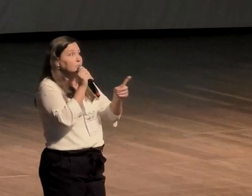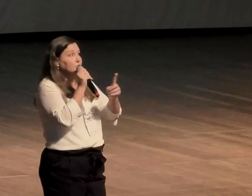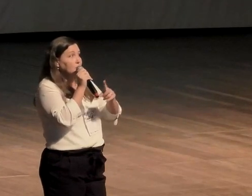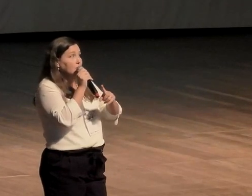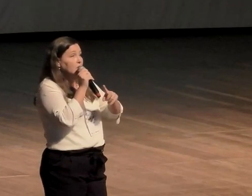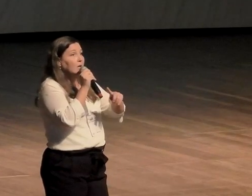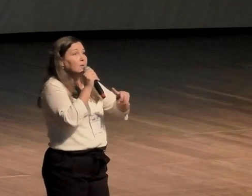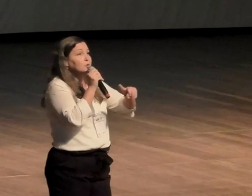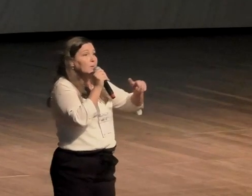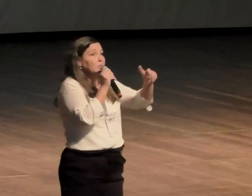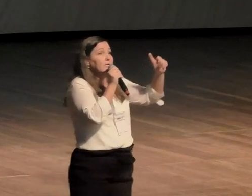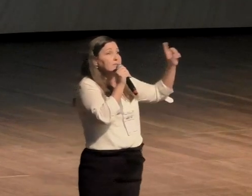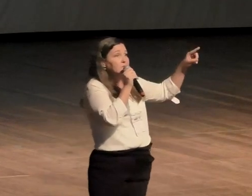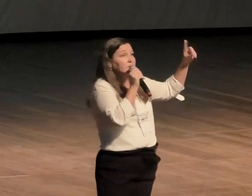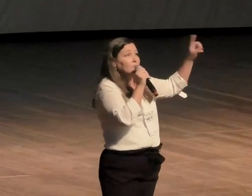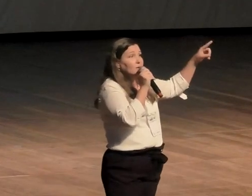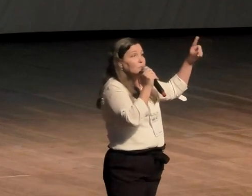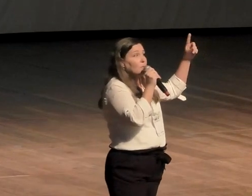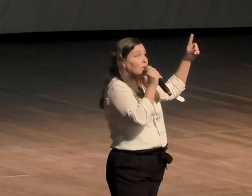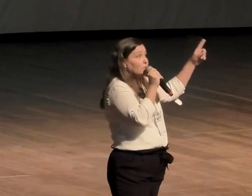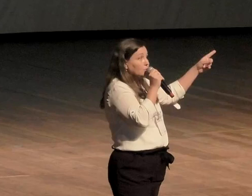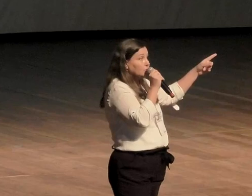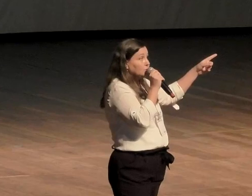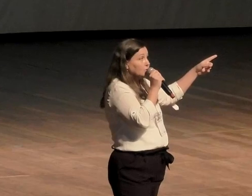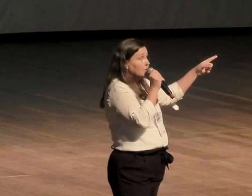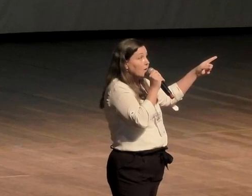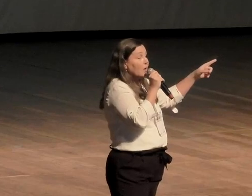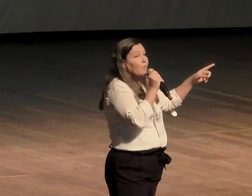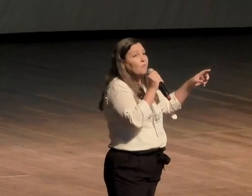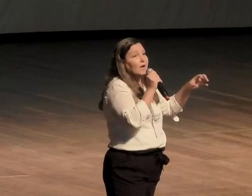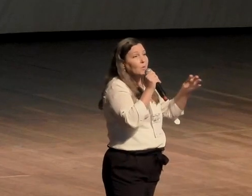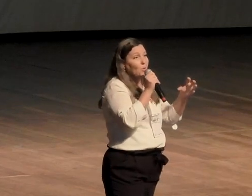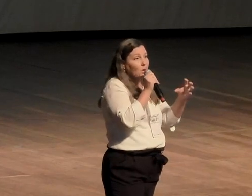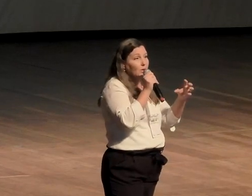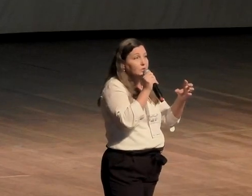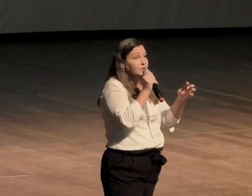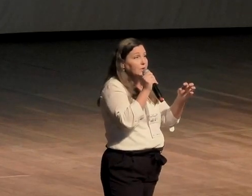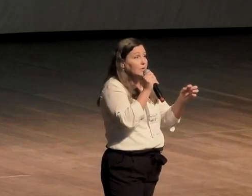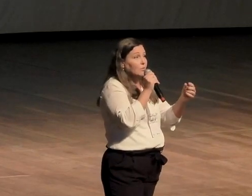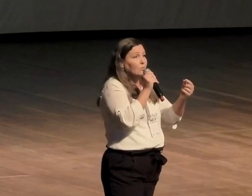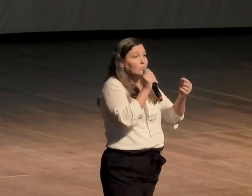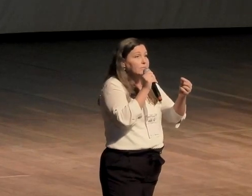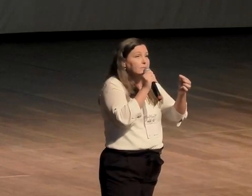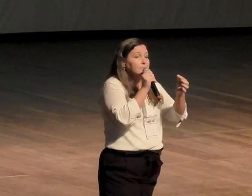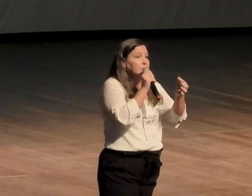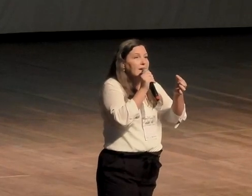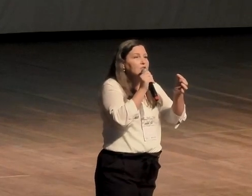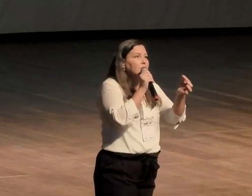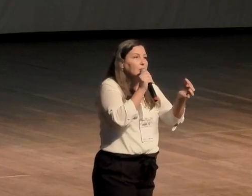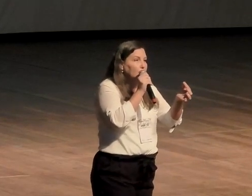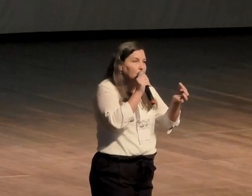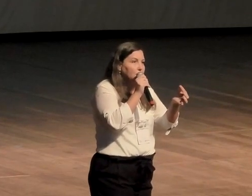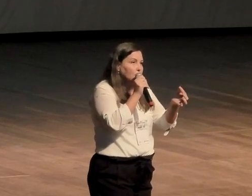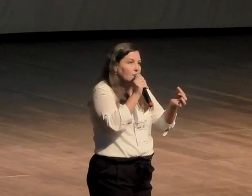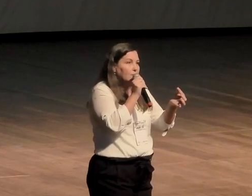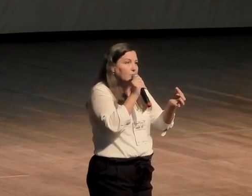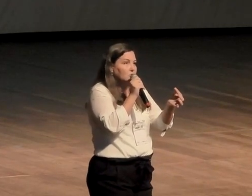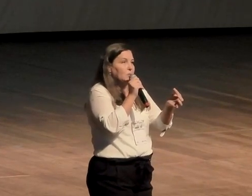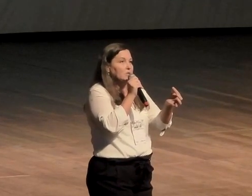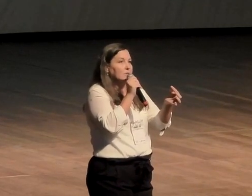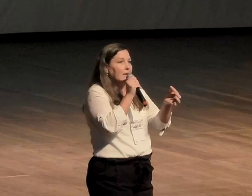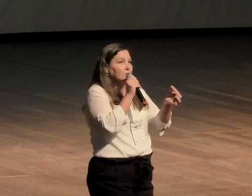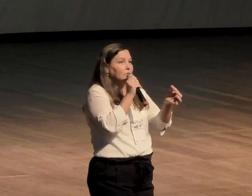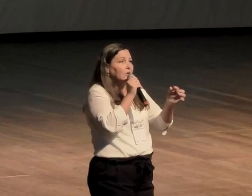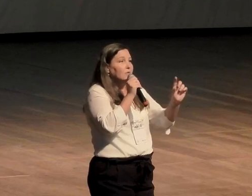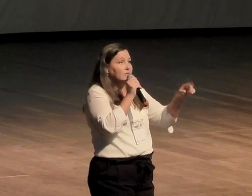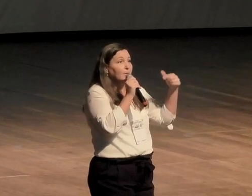por 200 dias e mostrar por 634 mil alunos o valor de 10 gramas de um alimento